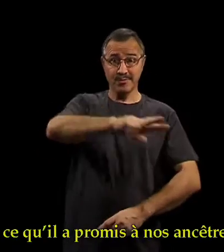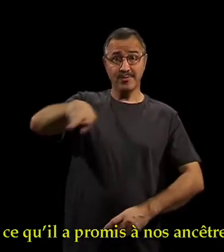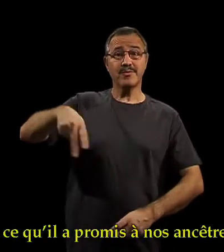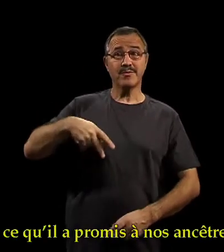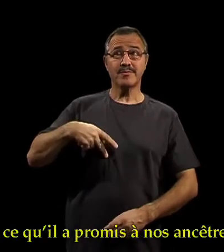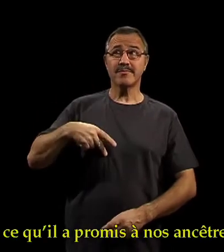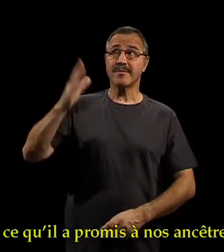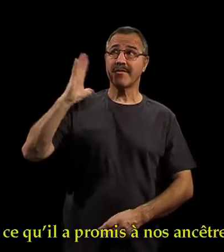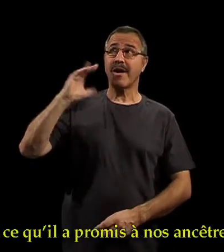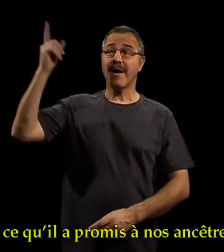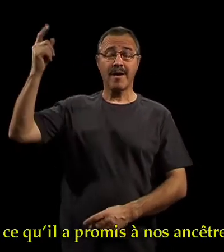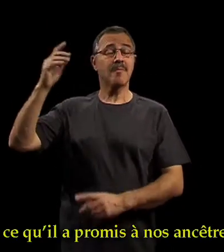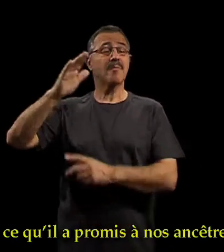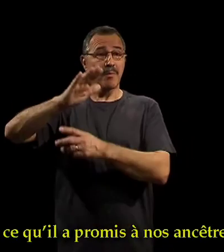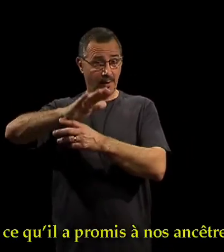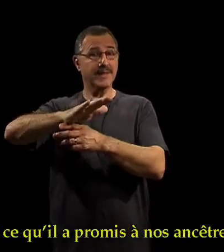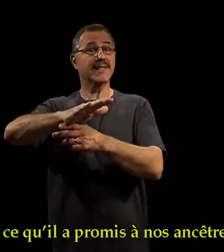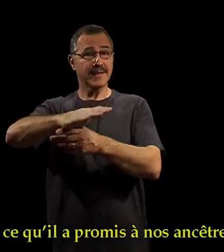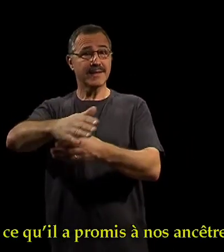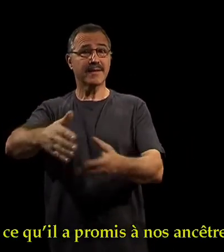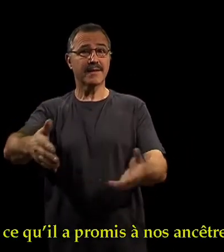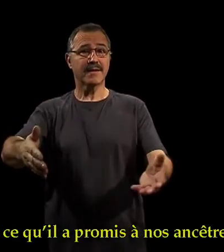Voilà ce qu'il a promis à nos ancêtres,